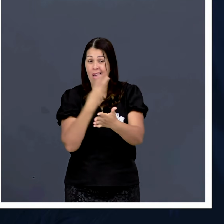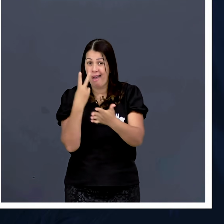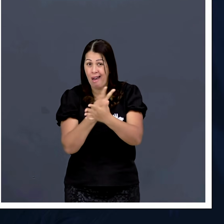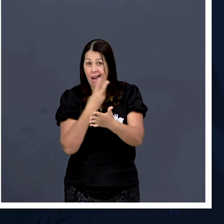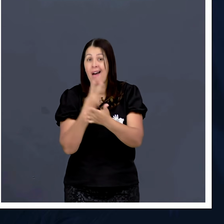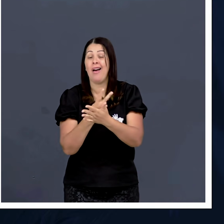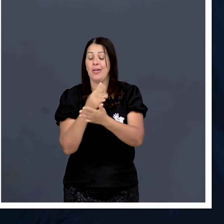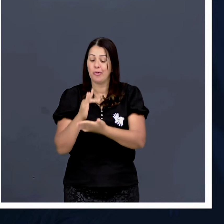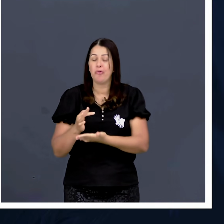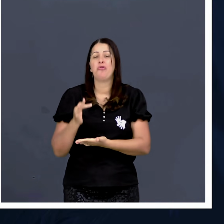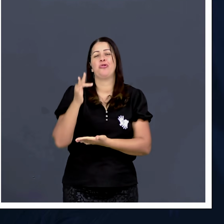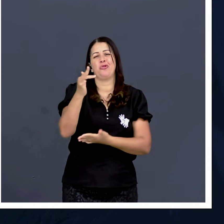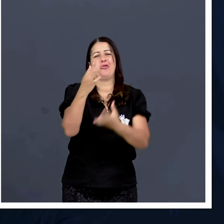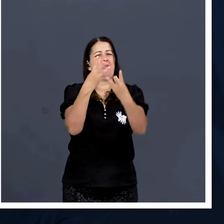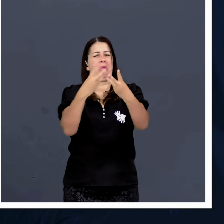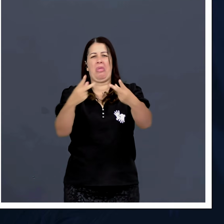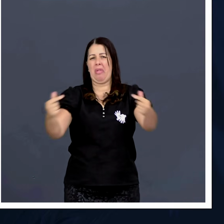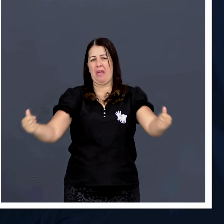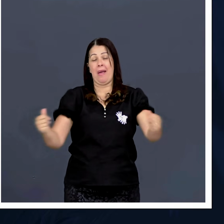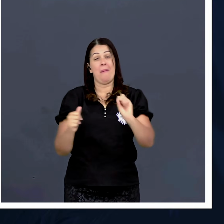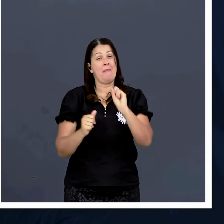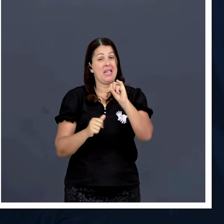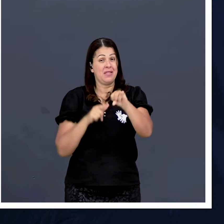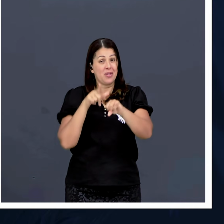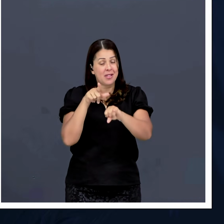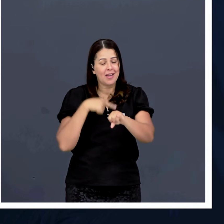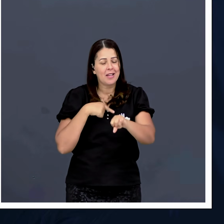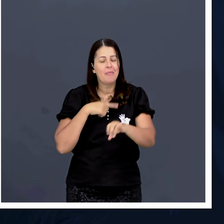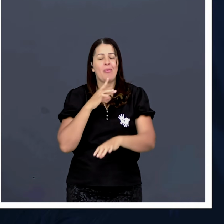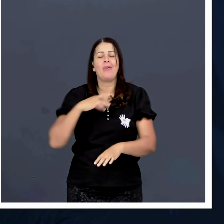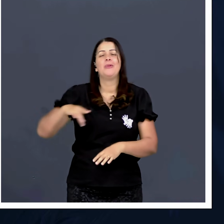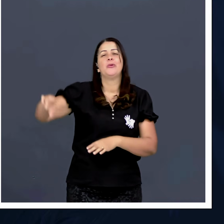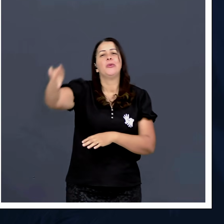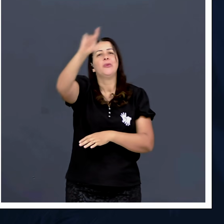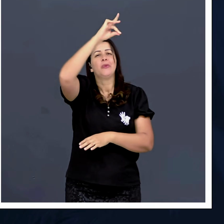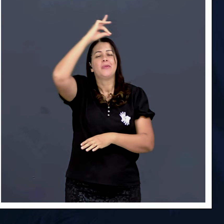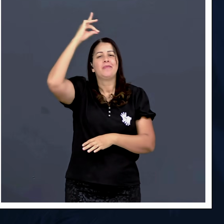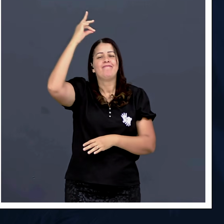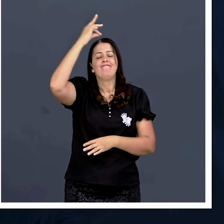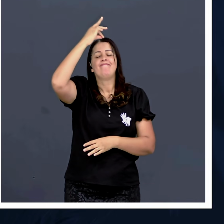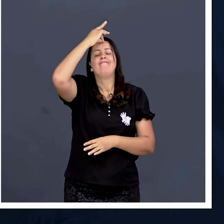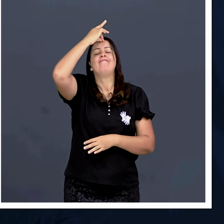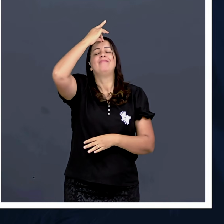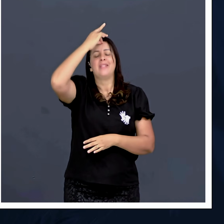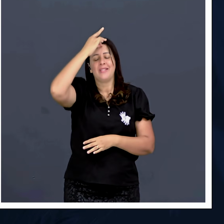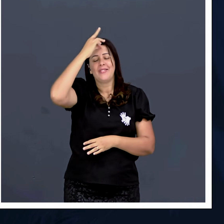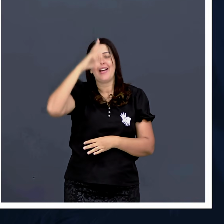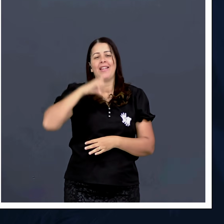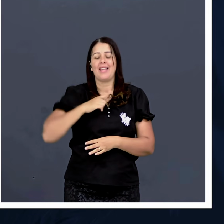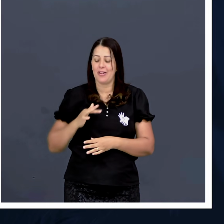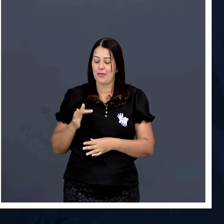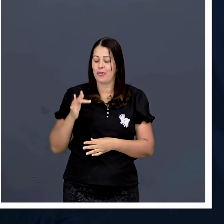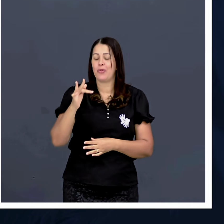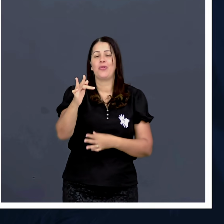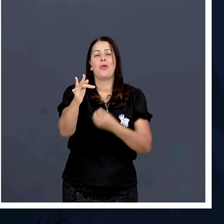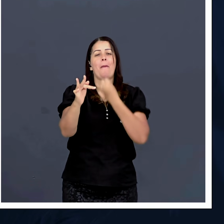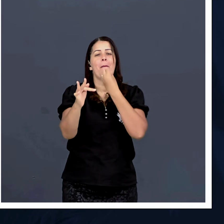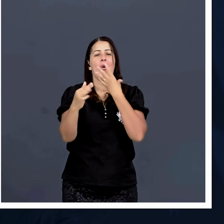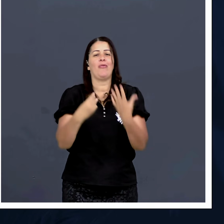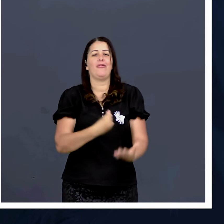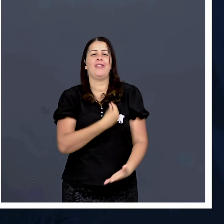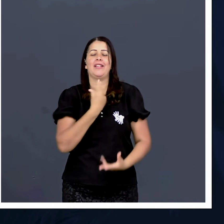colherá destruição, mas quem semeia para o Espírito, do Espírito colherá a vida